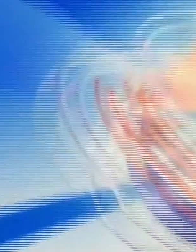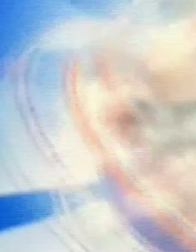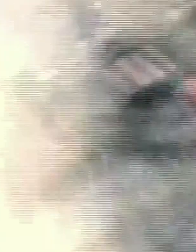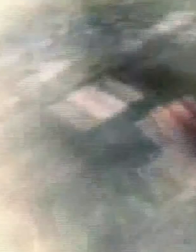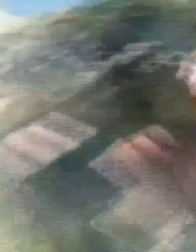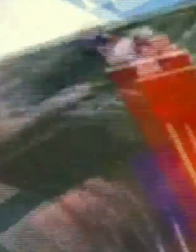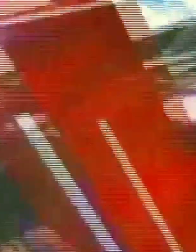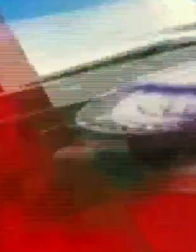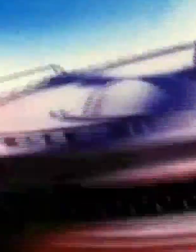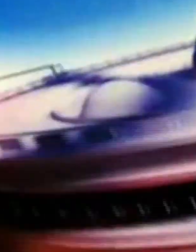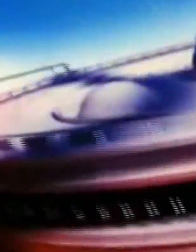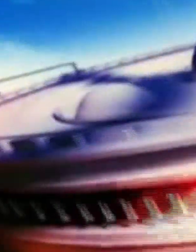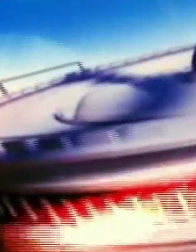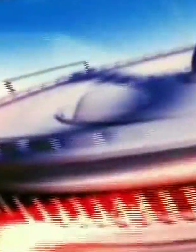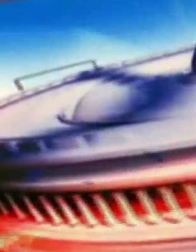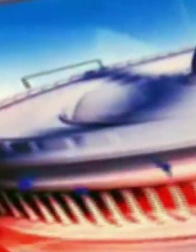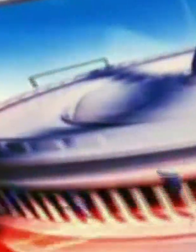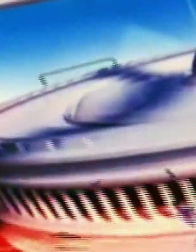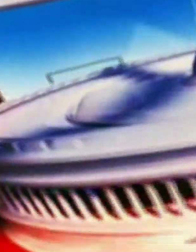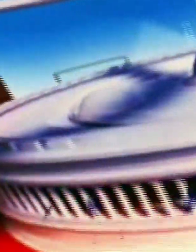موسیقا موسیقا